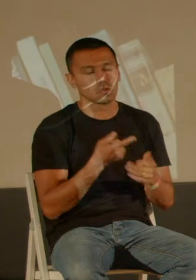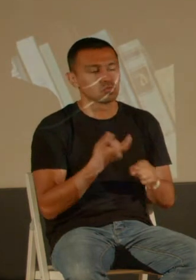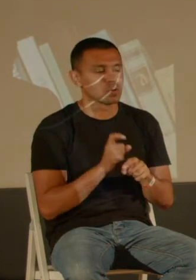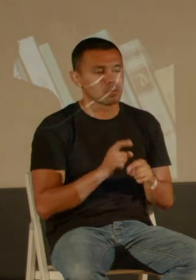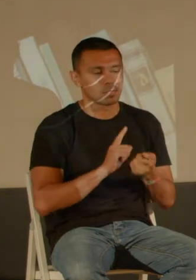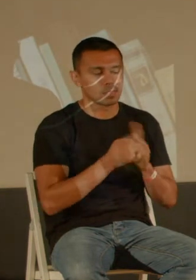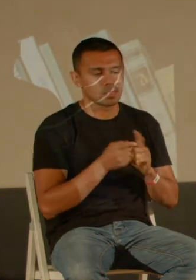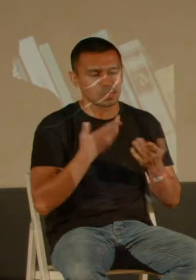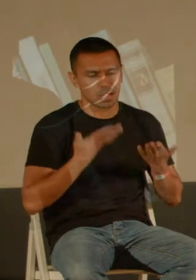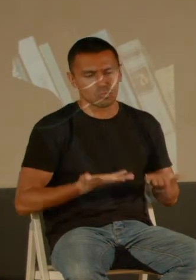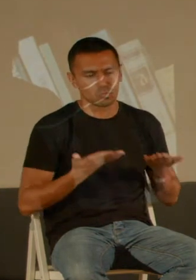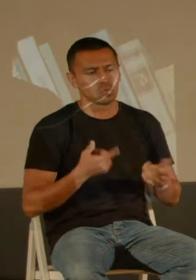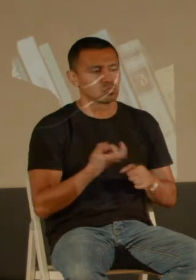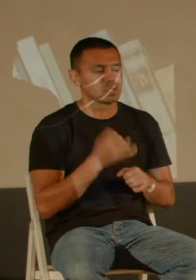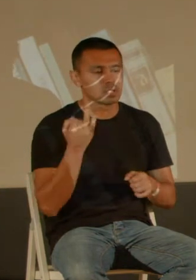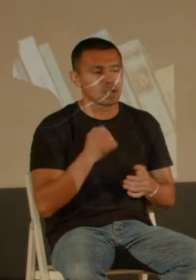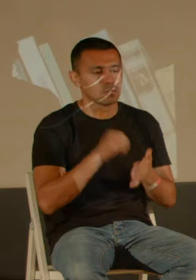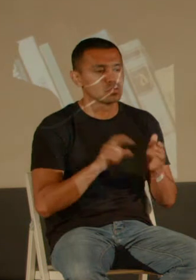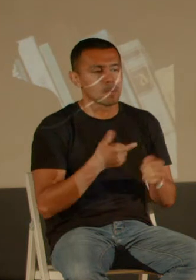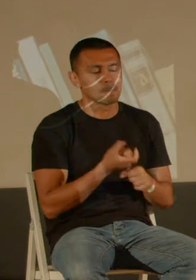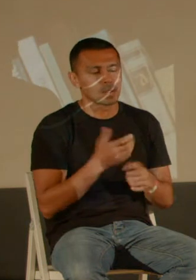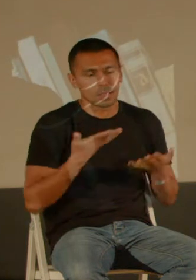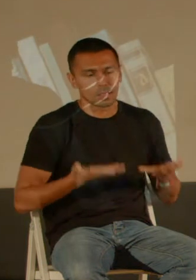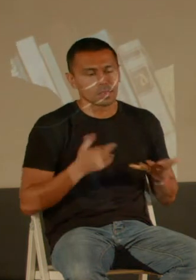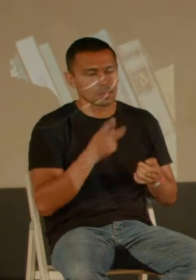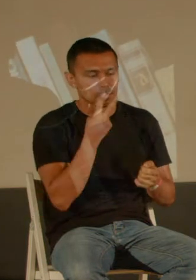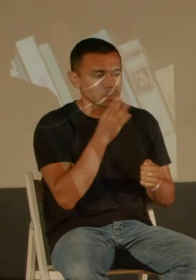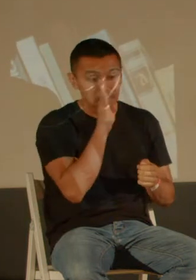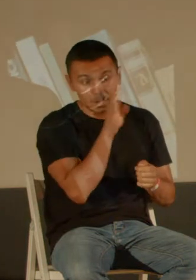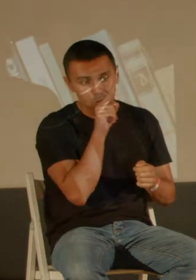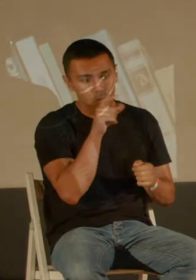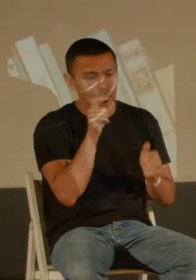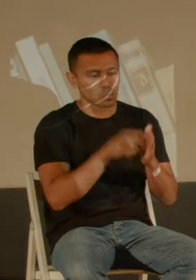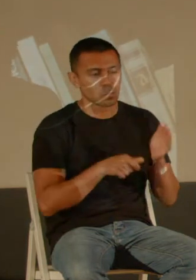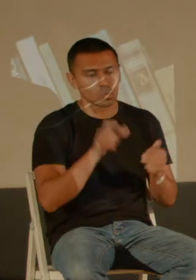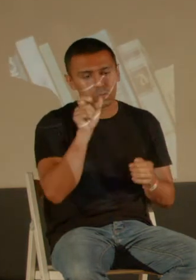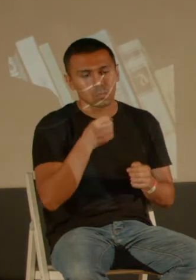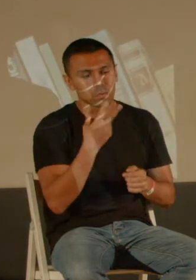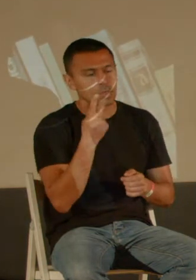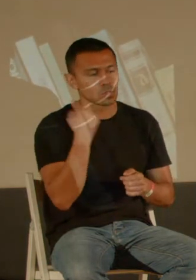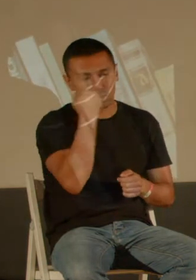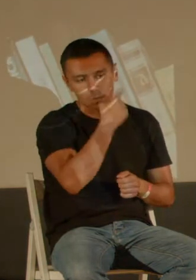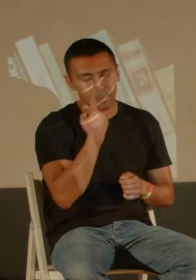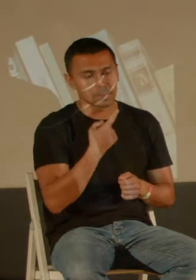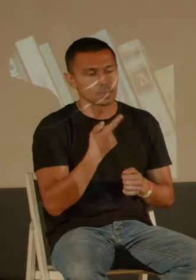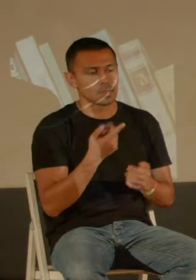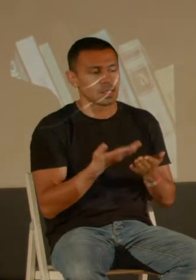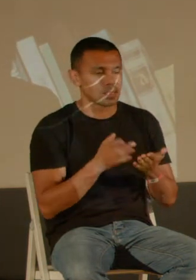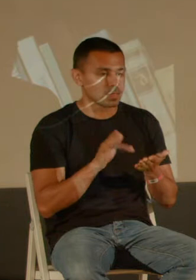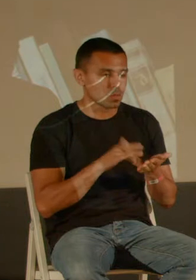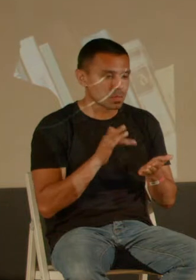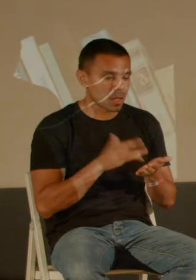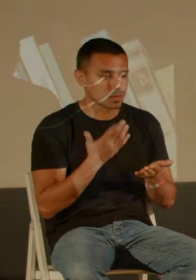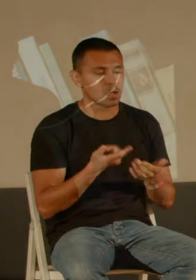незручно, дуже цікаво, від того, що більш незручно, бо ніби ти заглядаєш людині просто в якісь особисті нотатки,